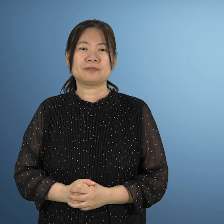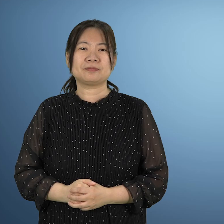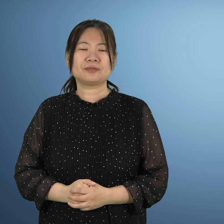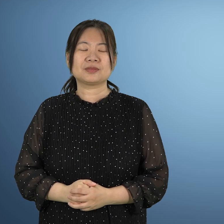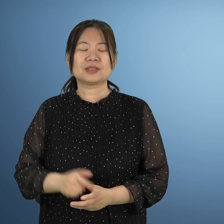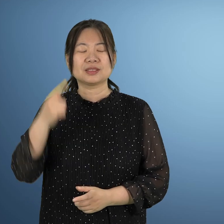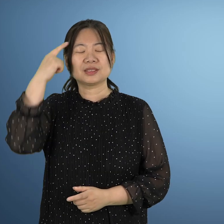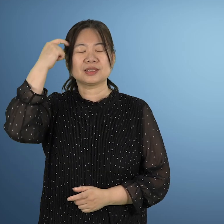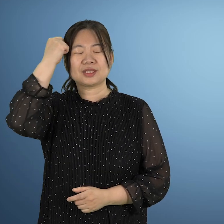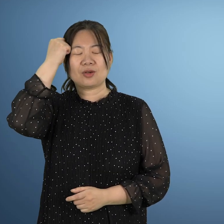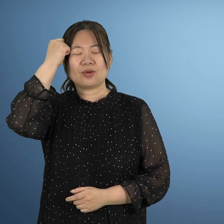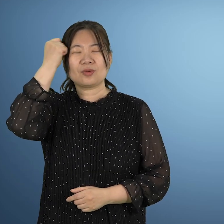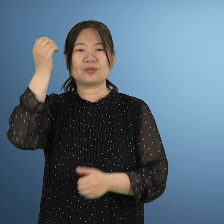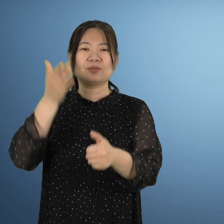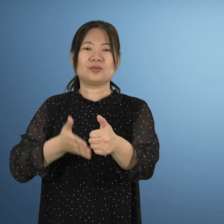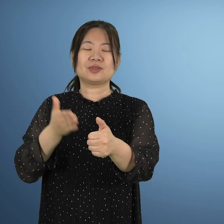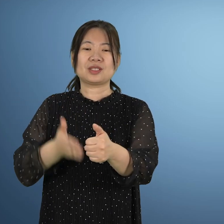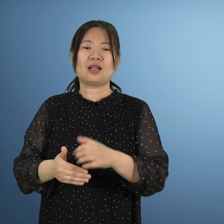기억하세요.